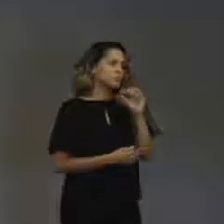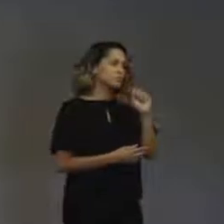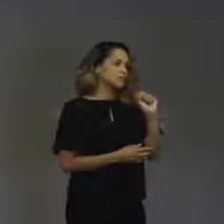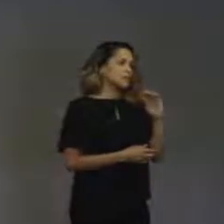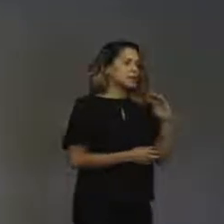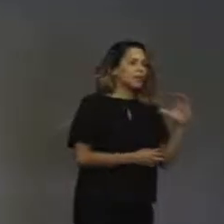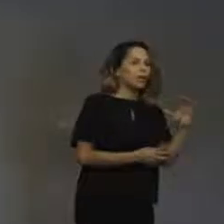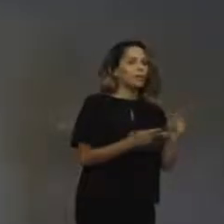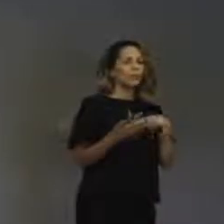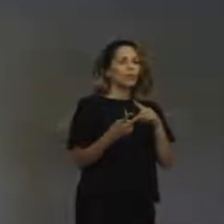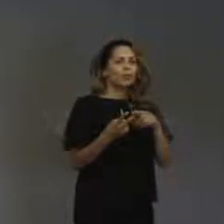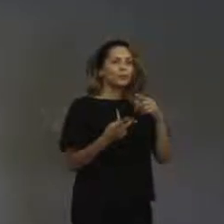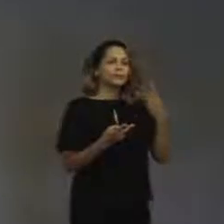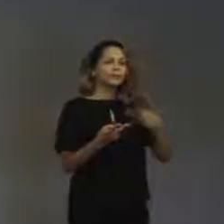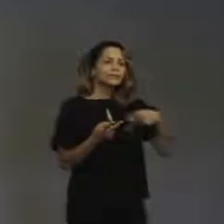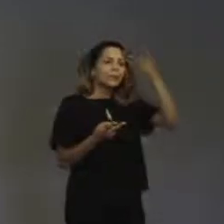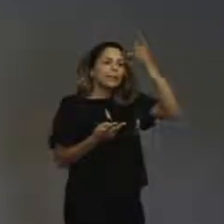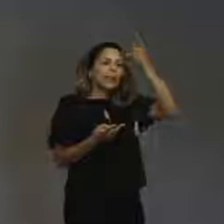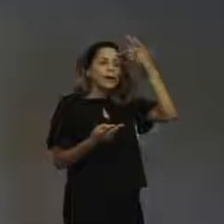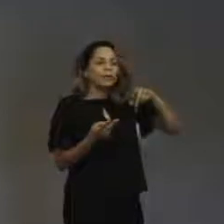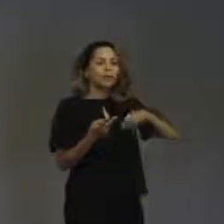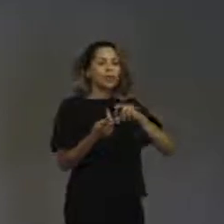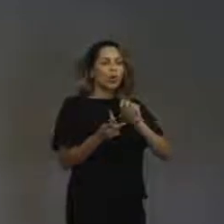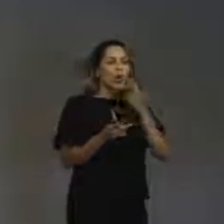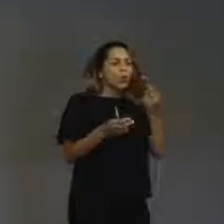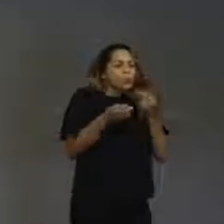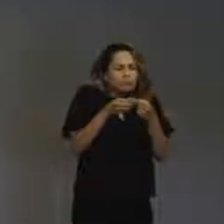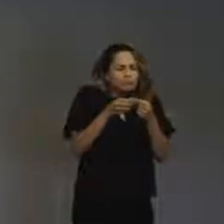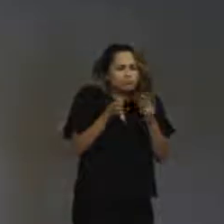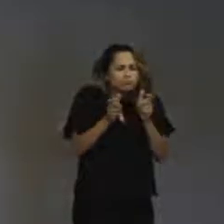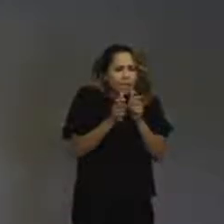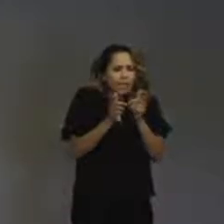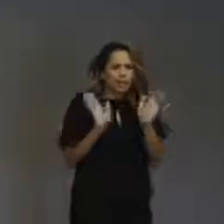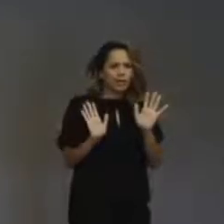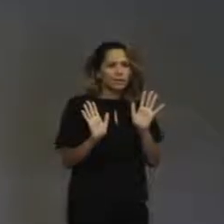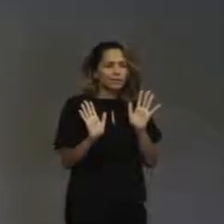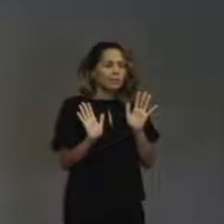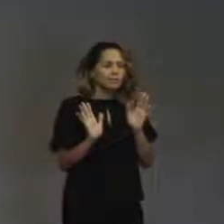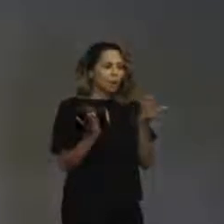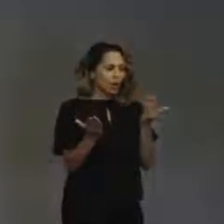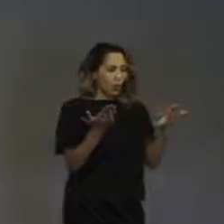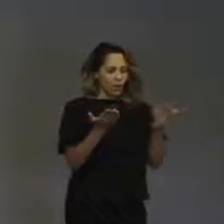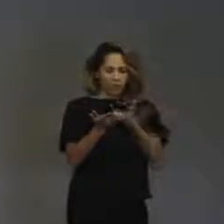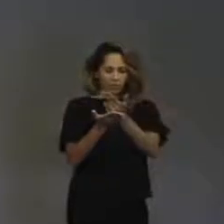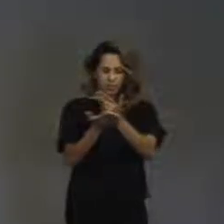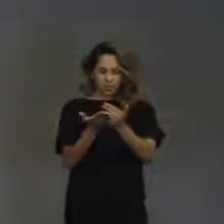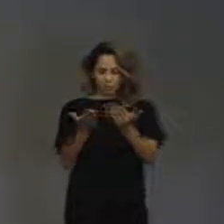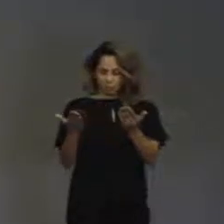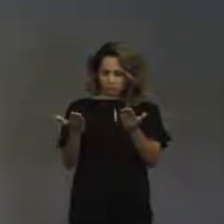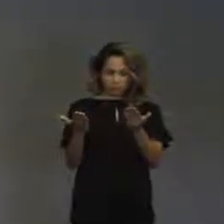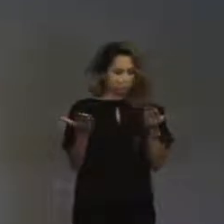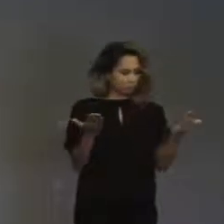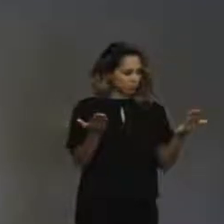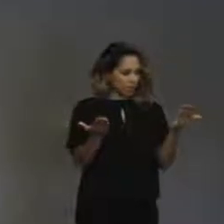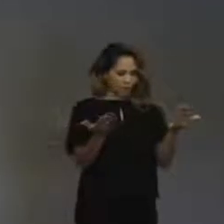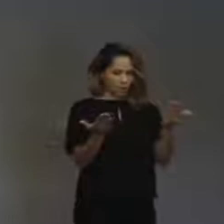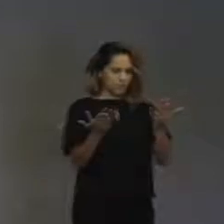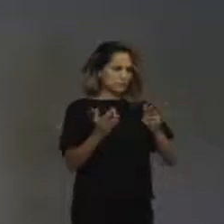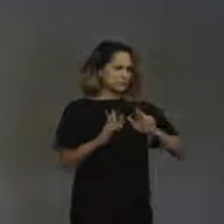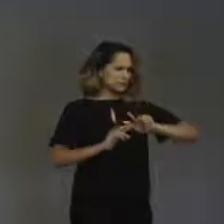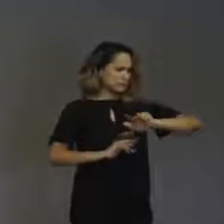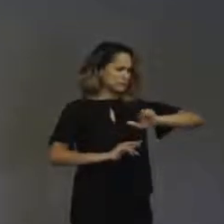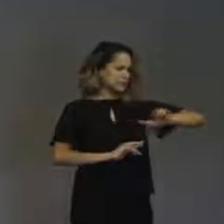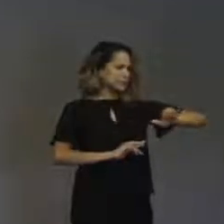qualquer outra cidade, mesmo cidades pequenas, cada vez mais a gente percebe isso. As pessoas, e compara os desenhos, são bichos completamente diferentes,